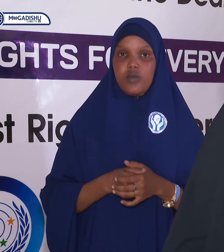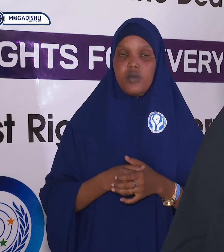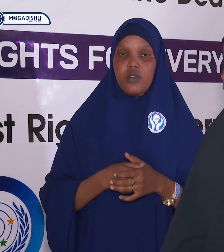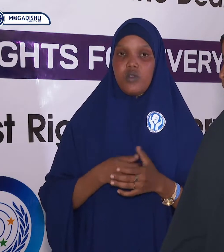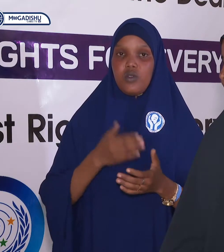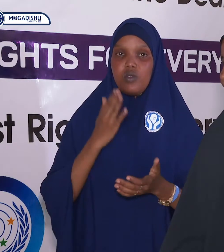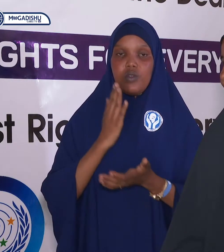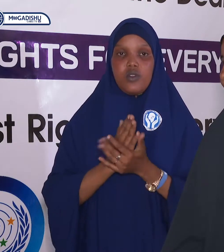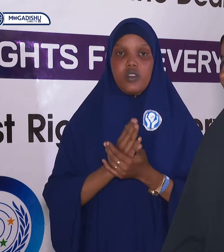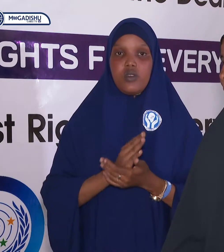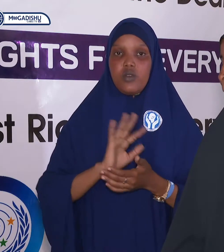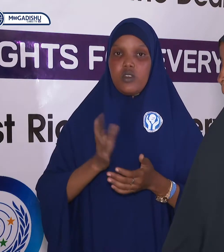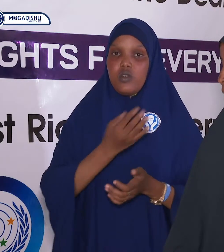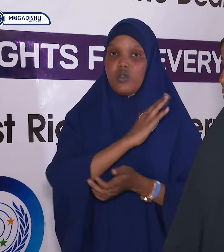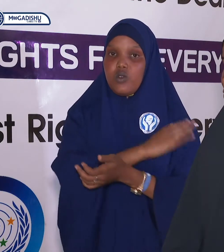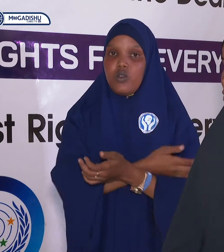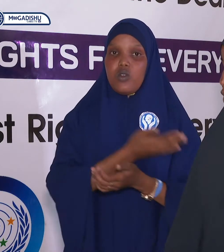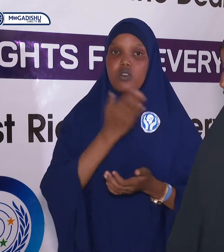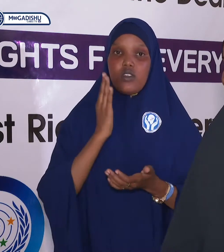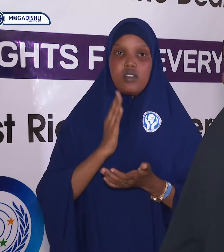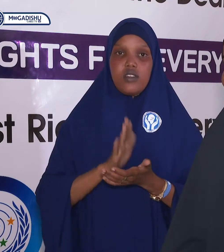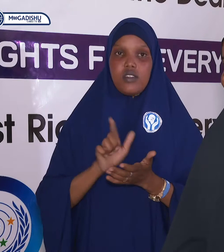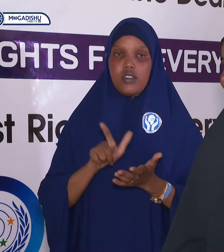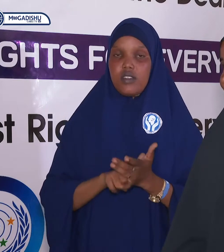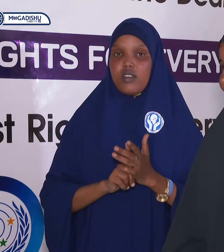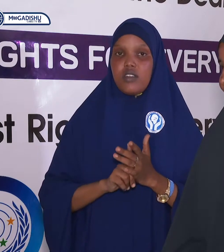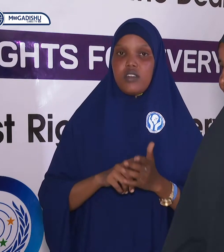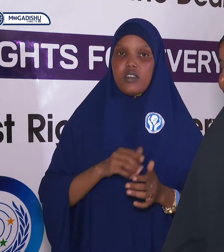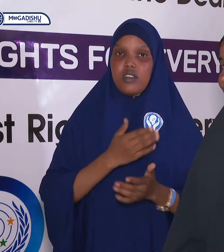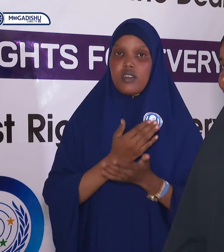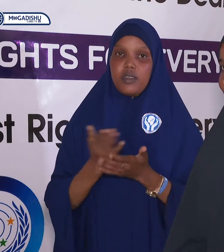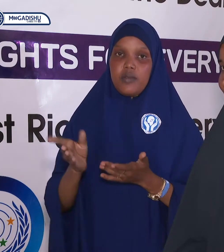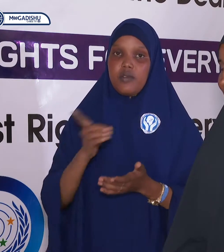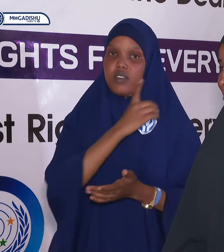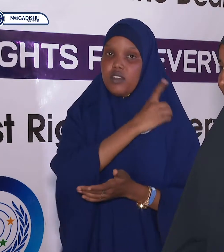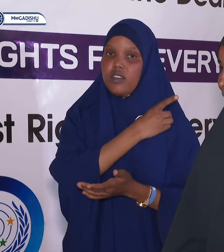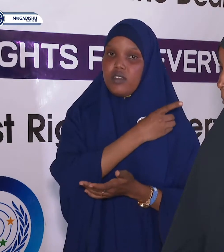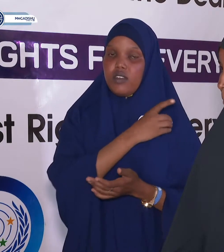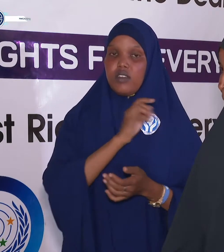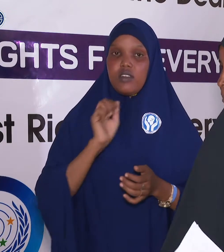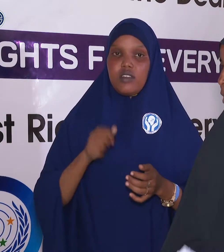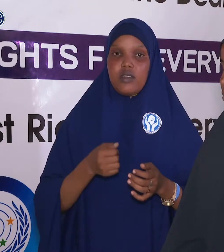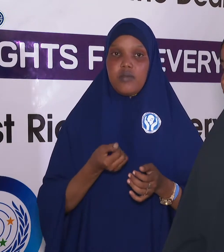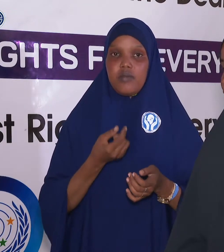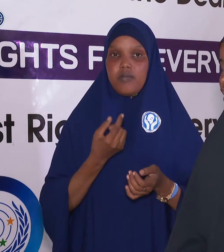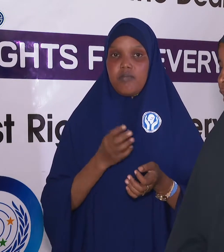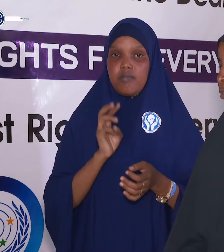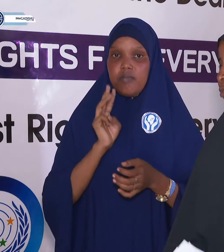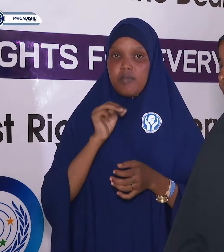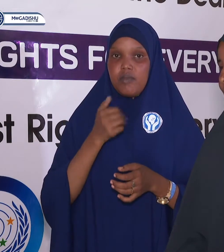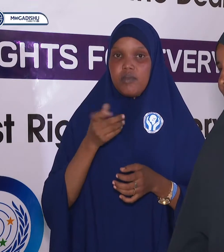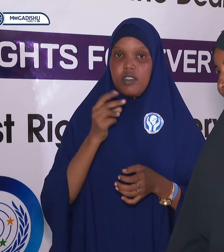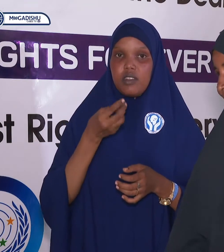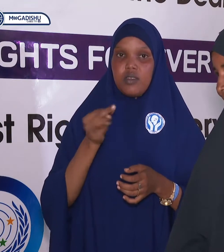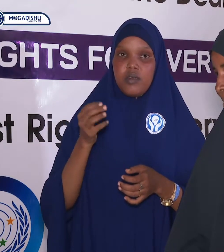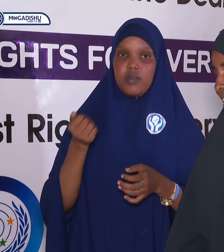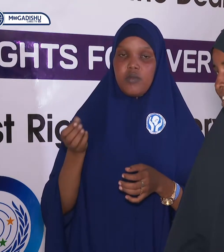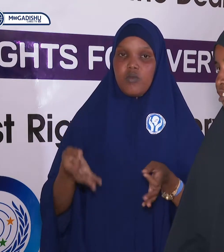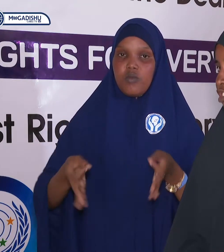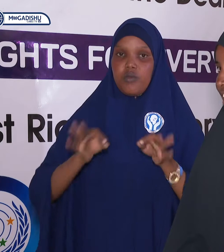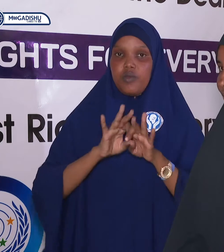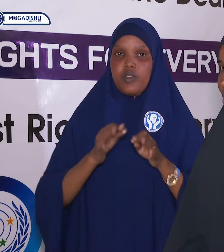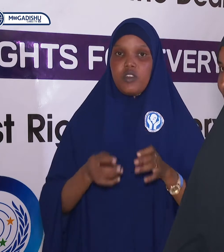dabcan waxaan xoogga saarnaa marka ugu horreey qeybta diiniga ah maadaama ay lagama maarmaan u tahay nolosha adduunya iyo mid